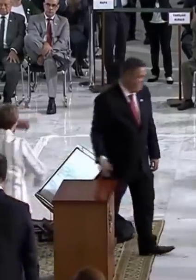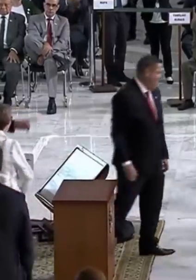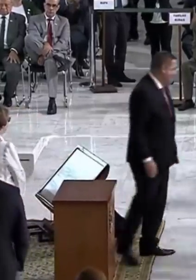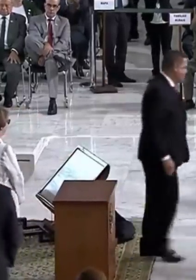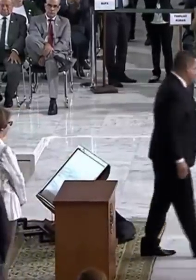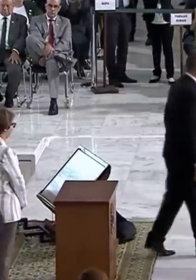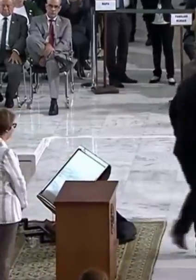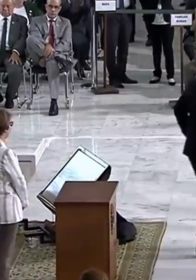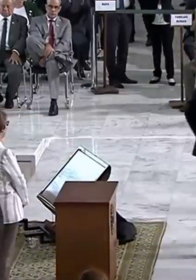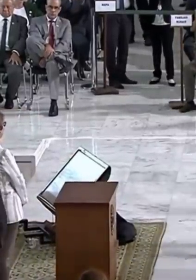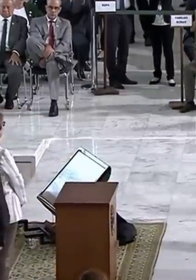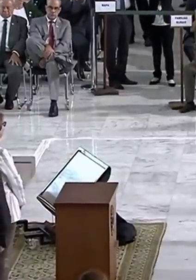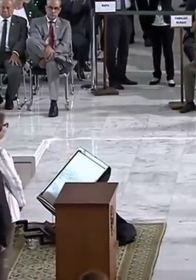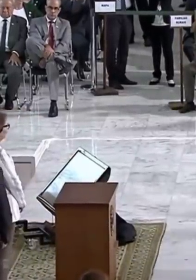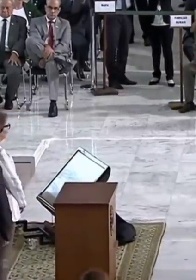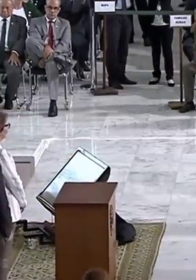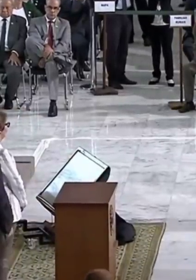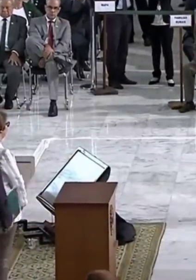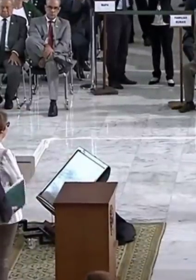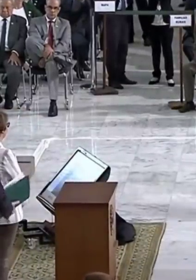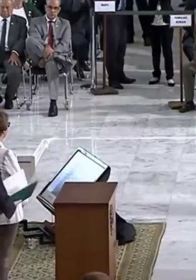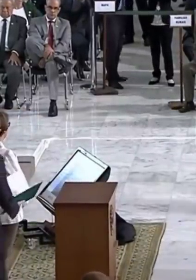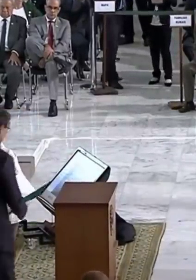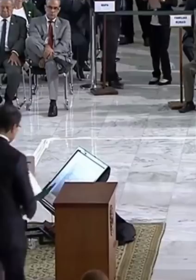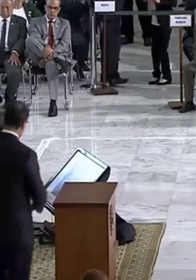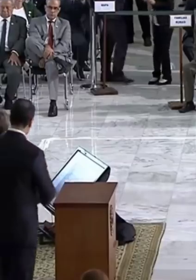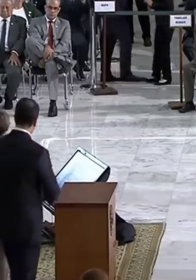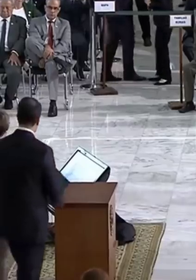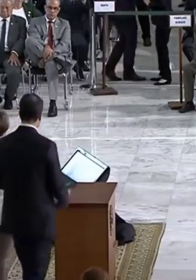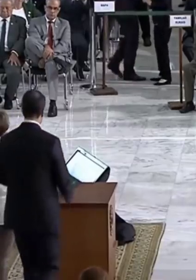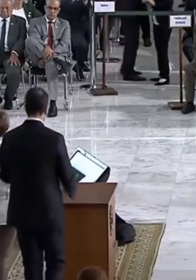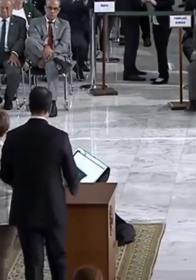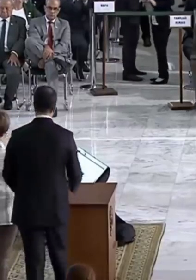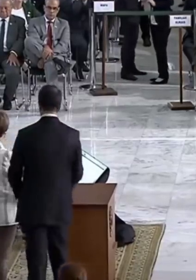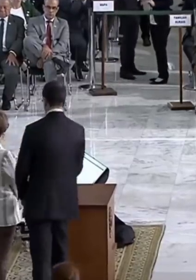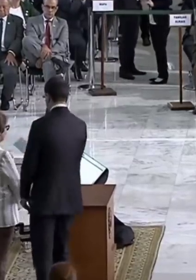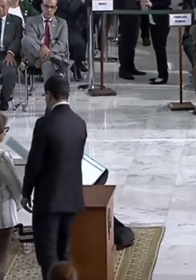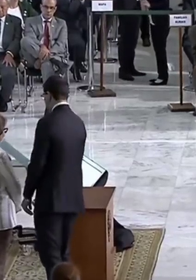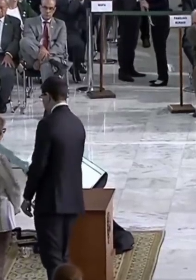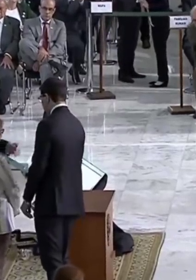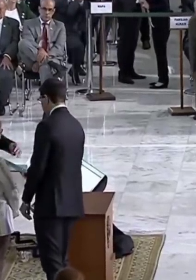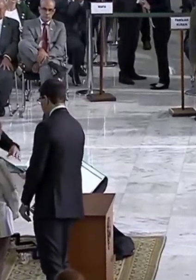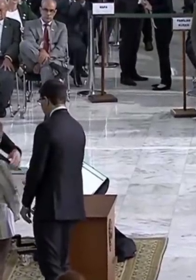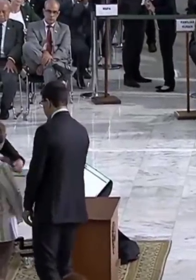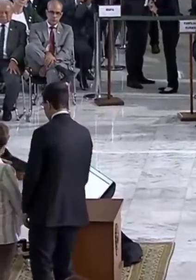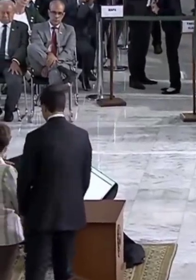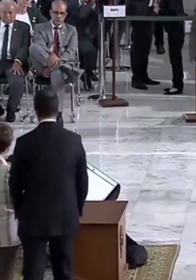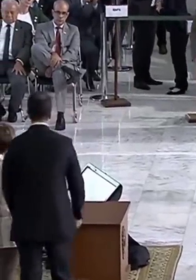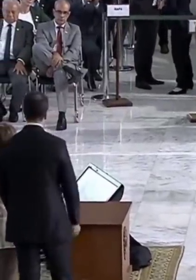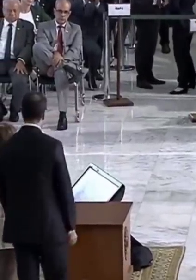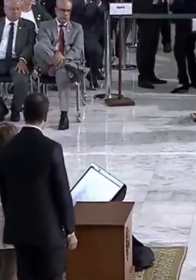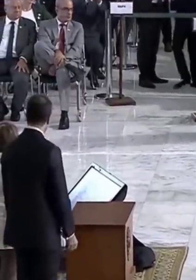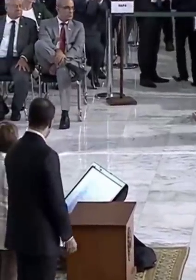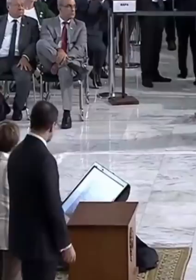A seguir, o senhor presidente da República entrega o título de domínio ao produtor rural Onias Inácio dos Santos.